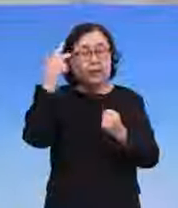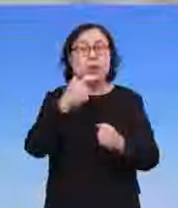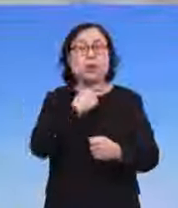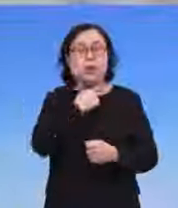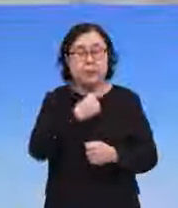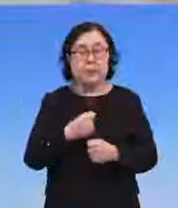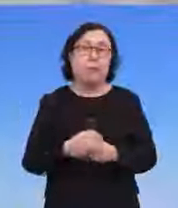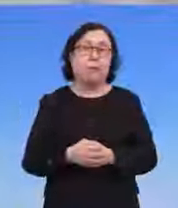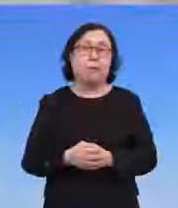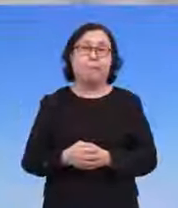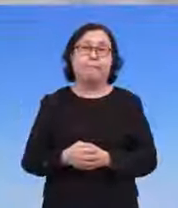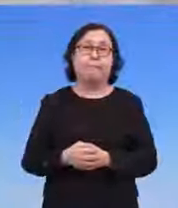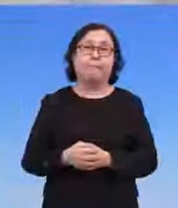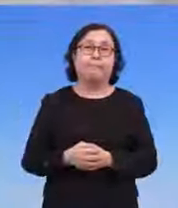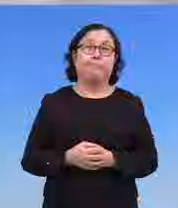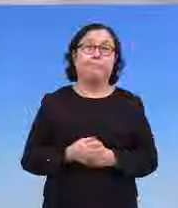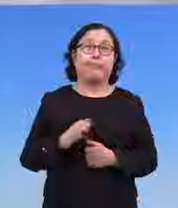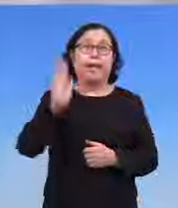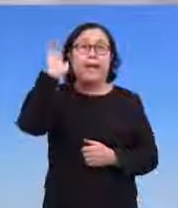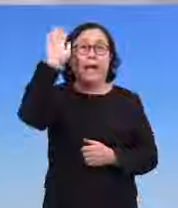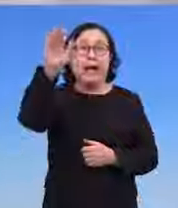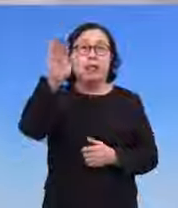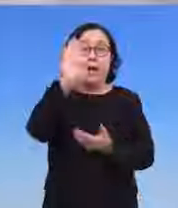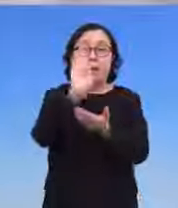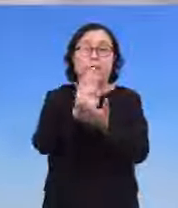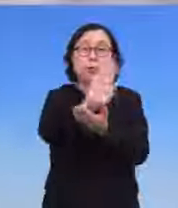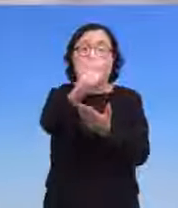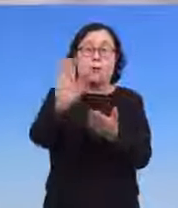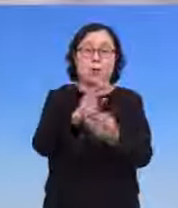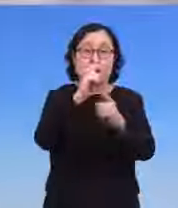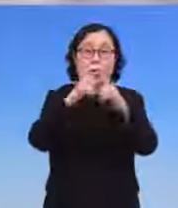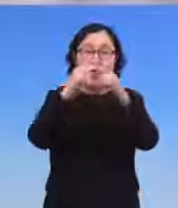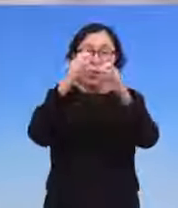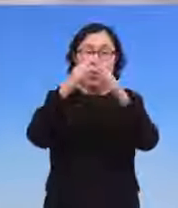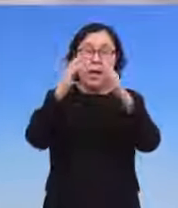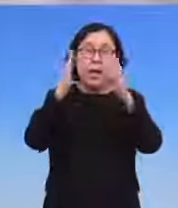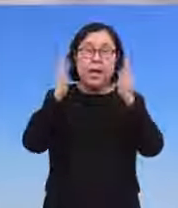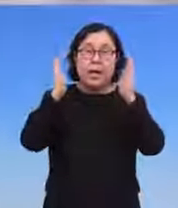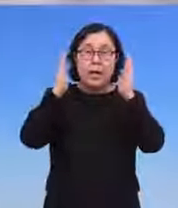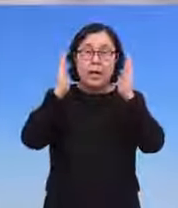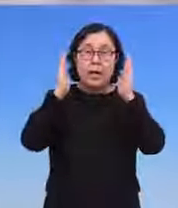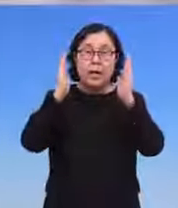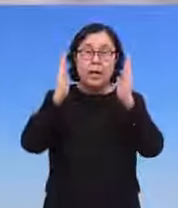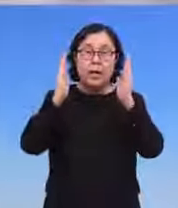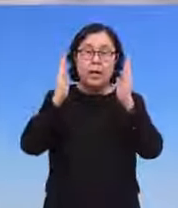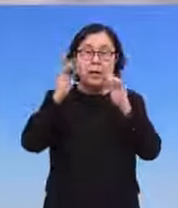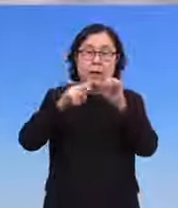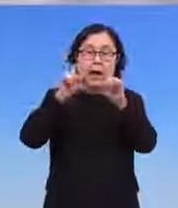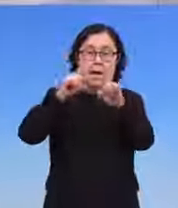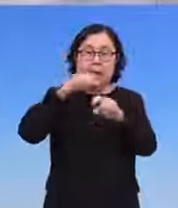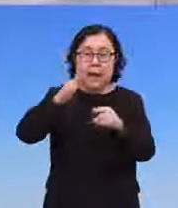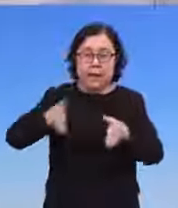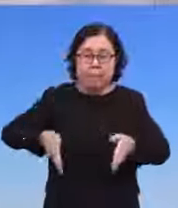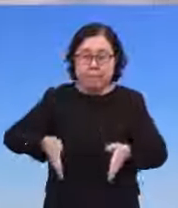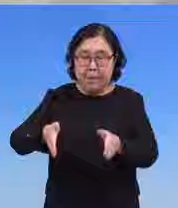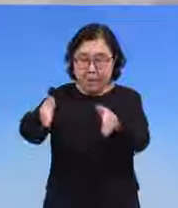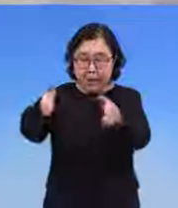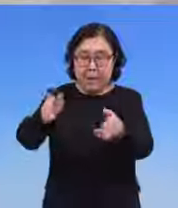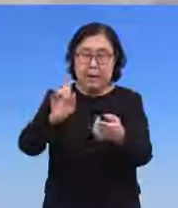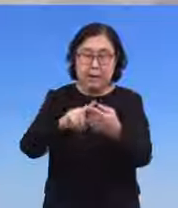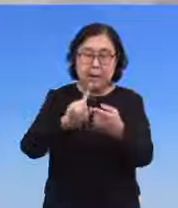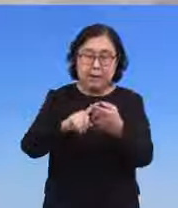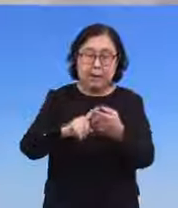세례 요한의 정신을 가지고 이제 이 향후의 분당 우리교회 방향에 대해서 말씀을 좀 나누고 싶은데요.